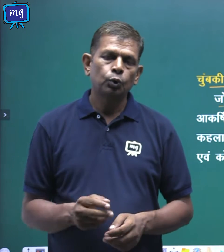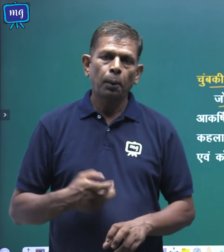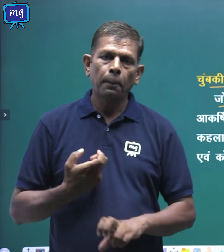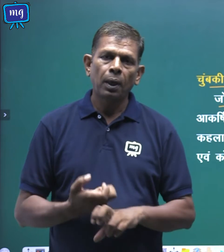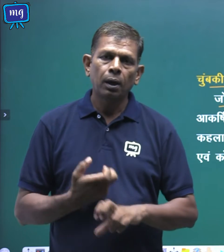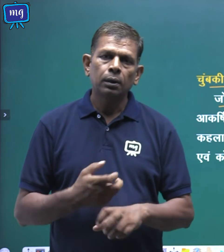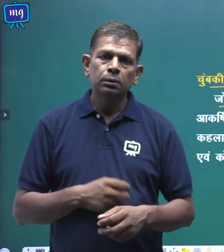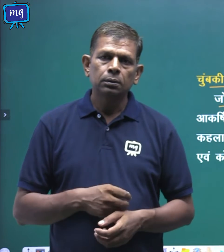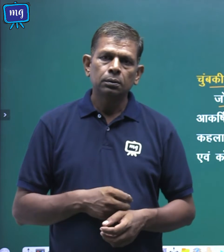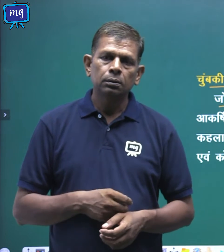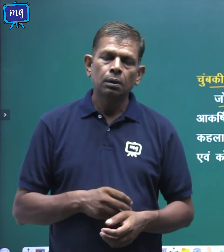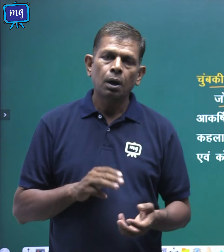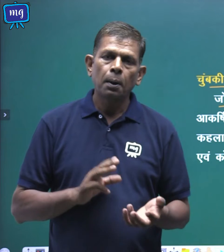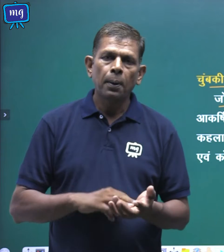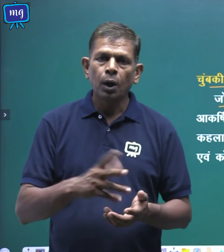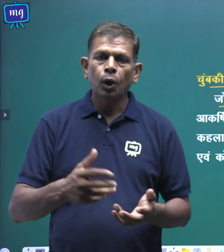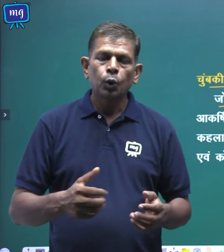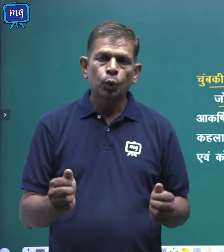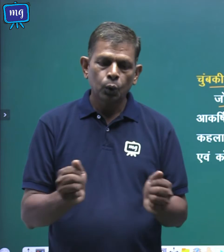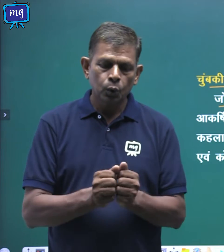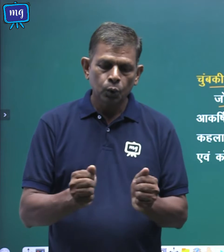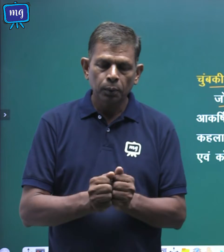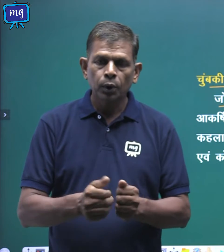पदार्थ चुंबक की ओर